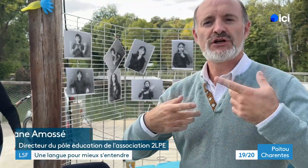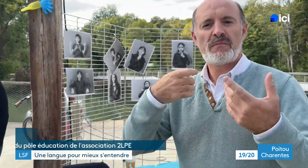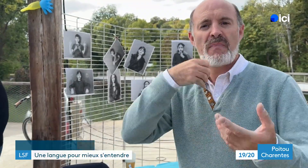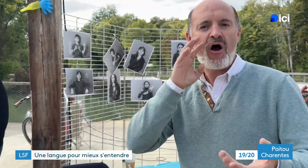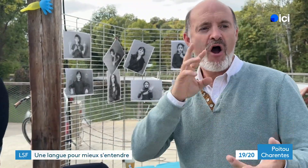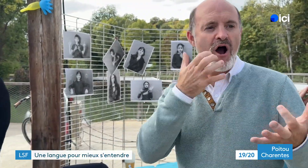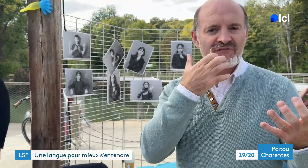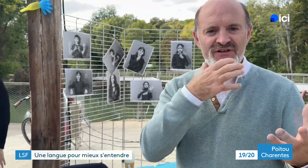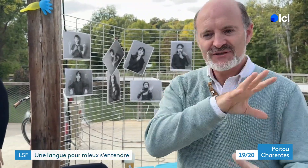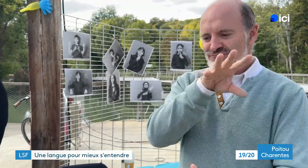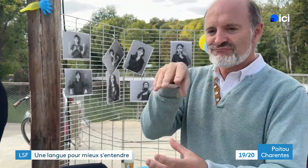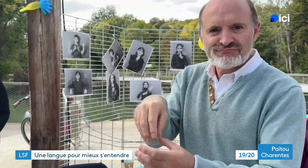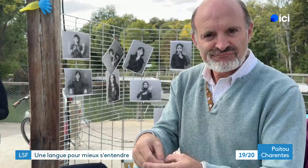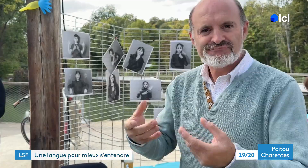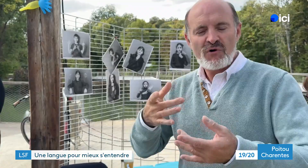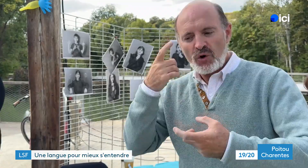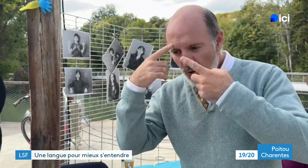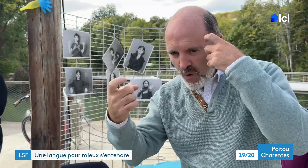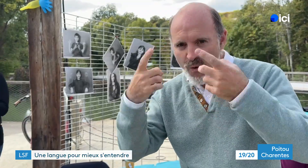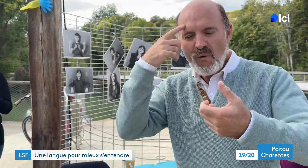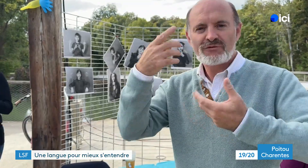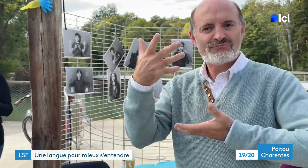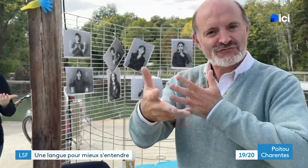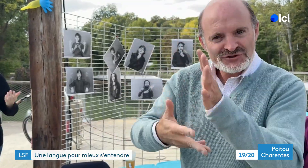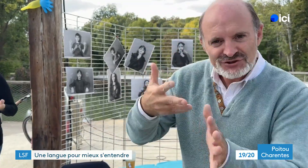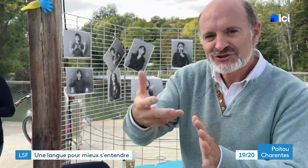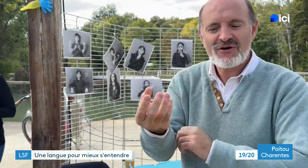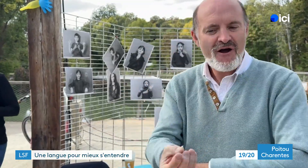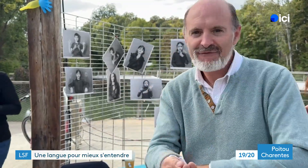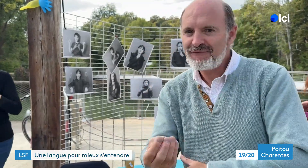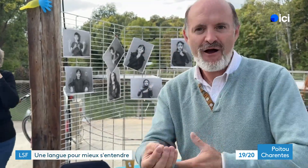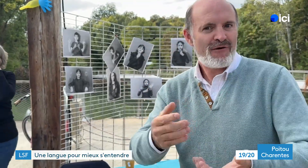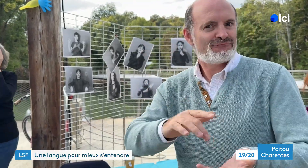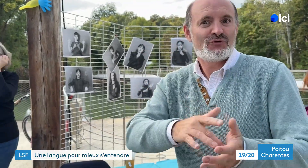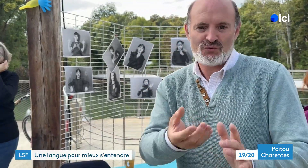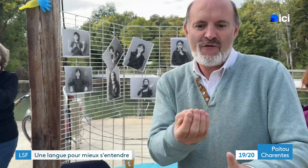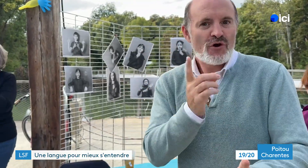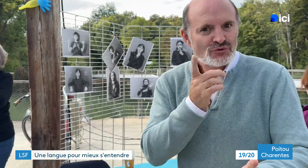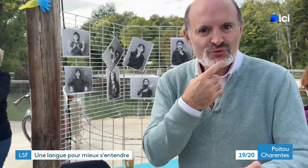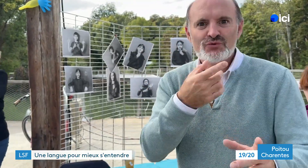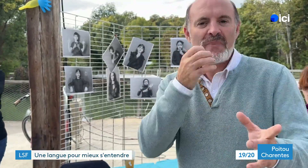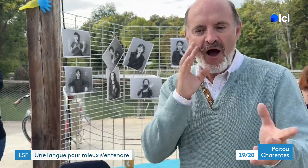6 ans et on propose aux parents de participer à des ateliers en langue des signes avec des ateliers